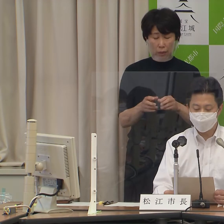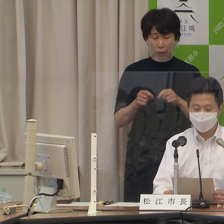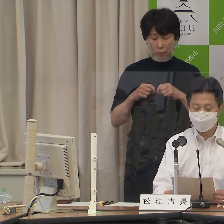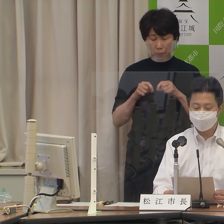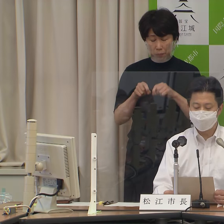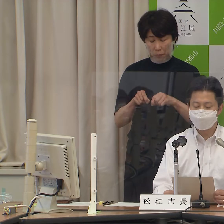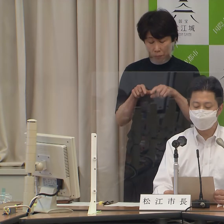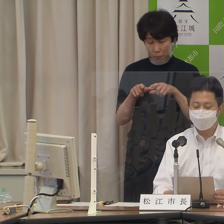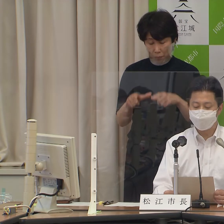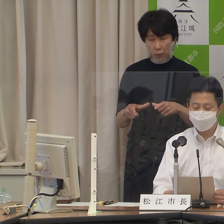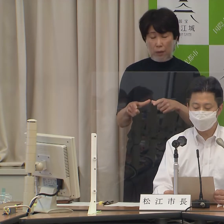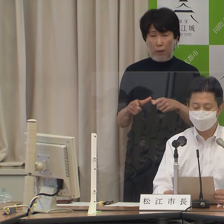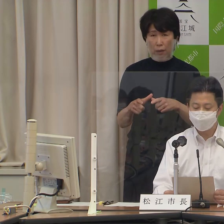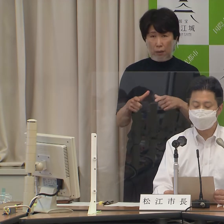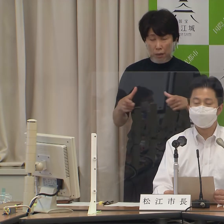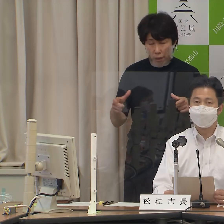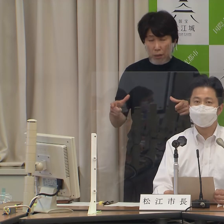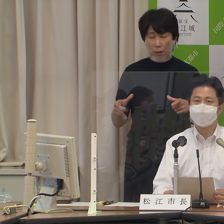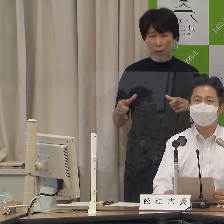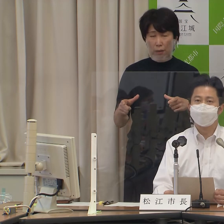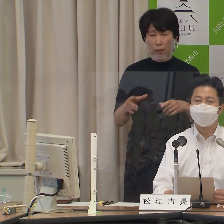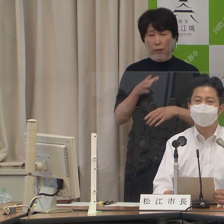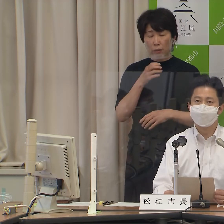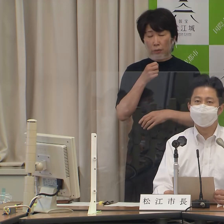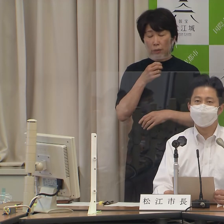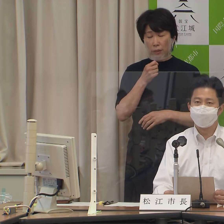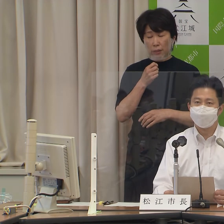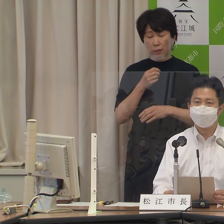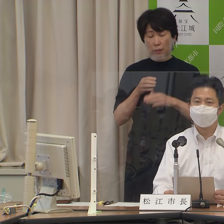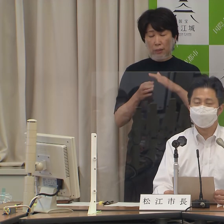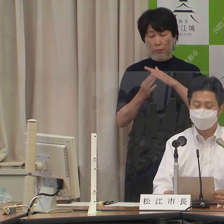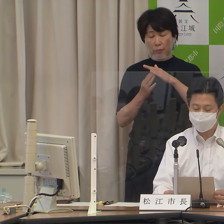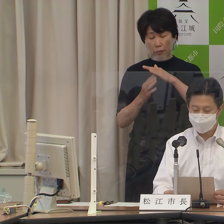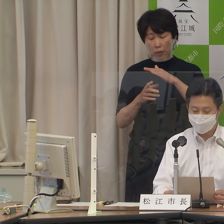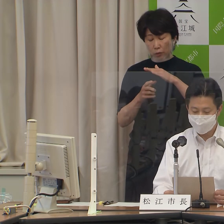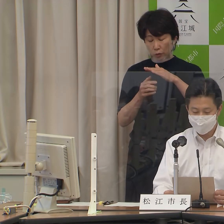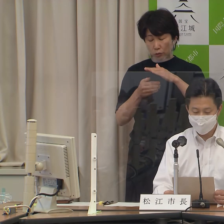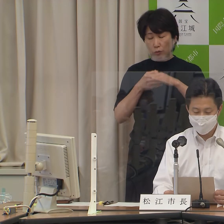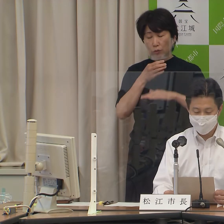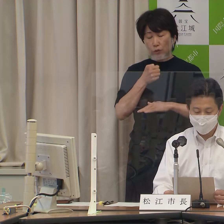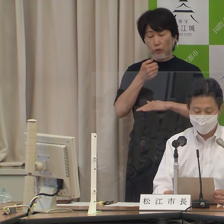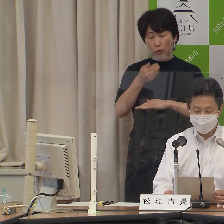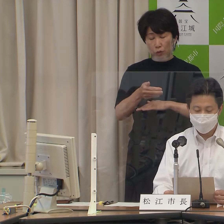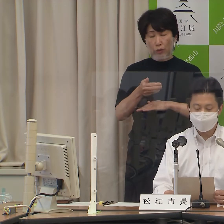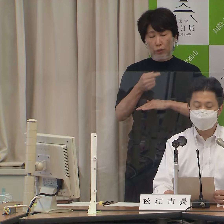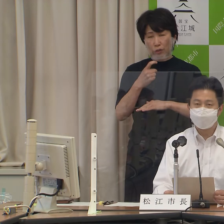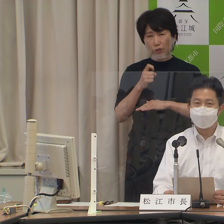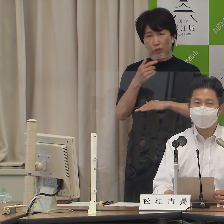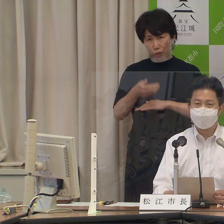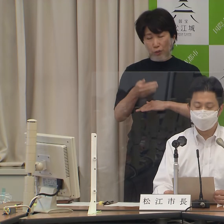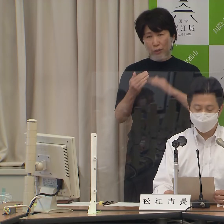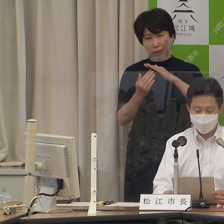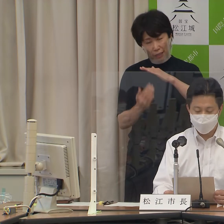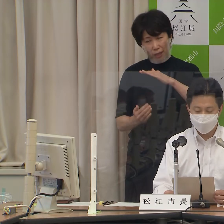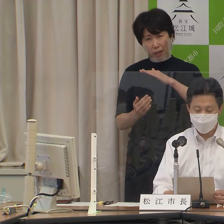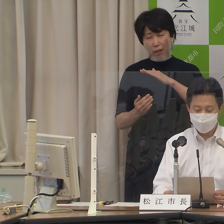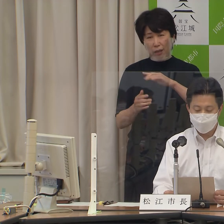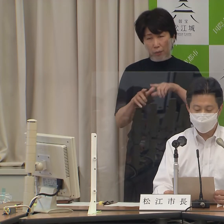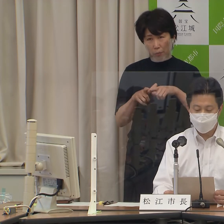以下の若年層における感染拡大が顕著になっています。感染力の